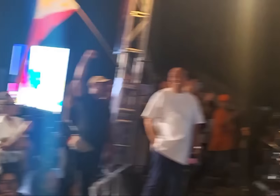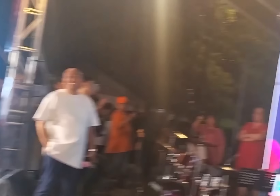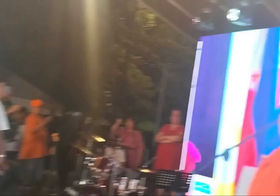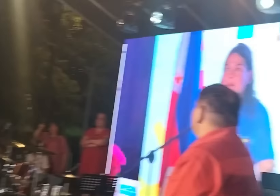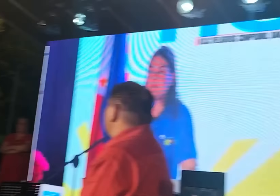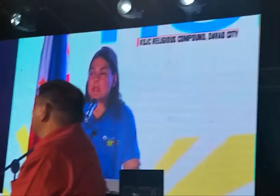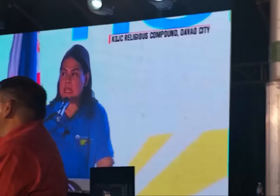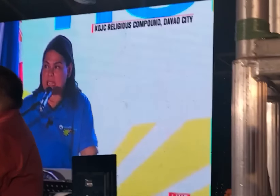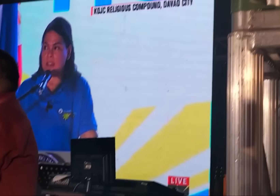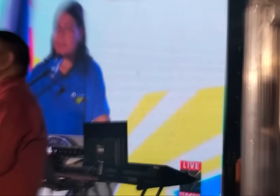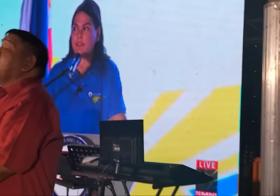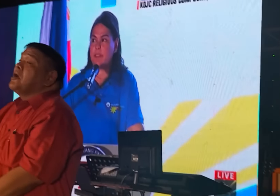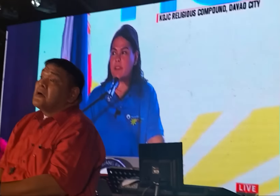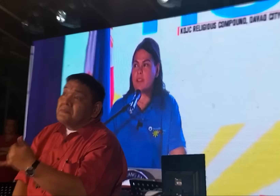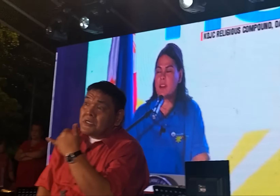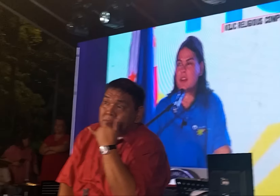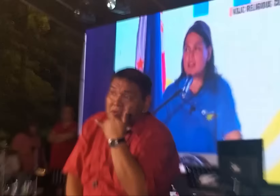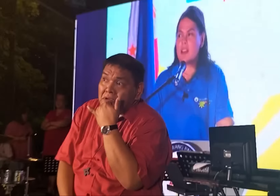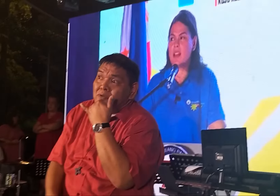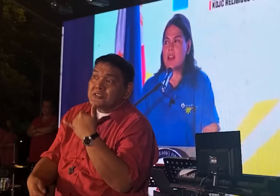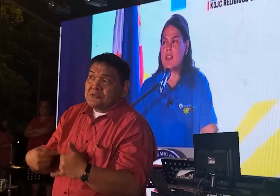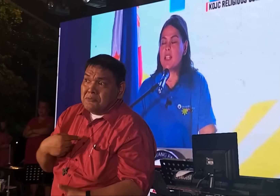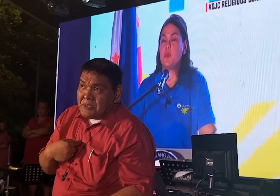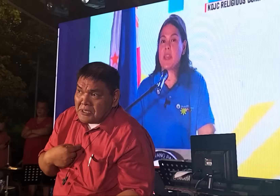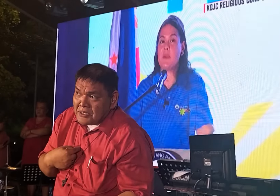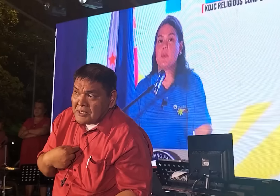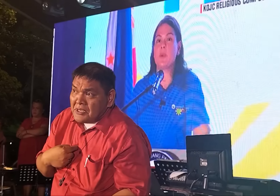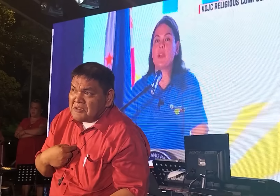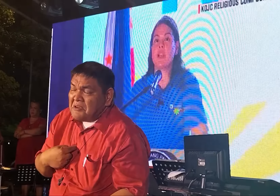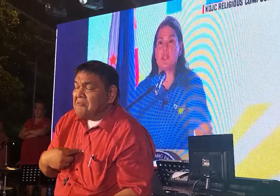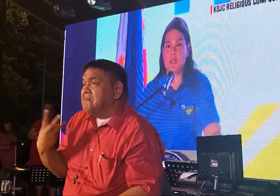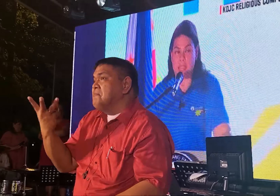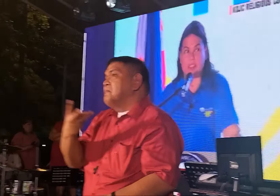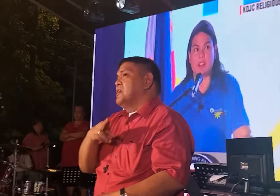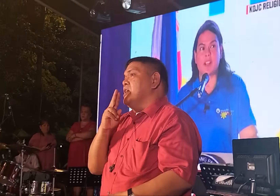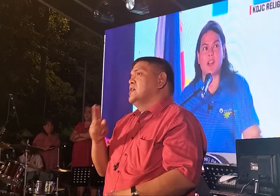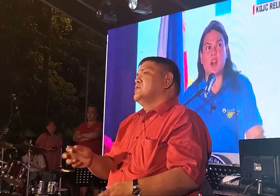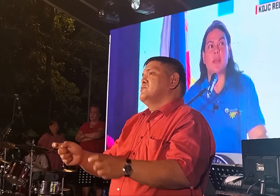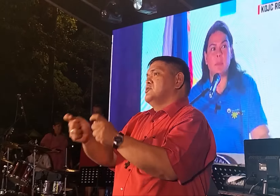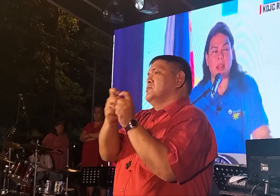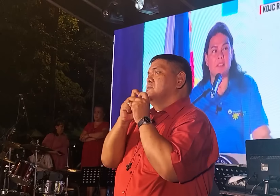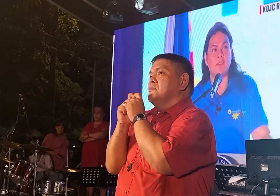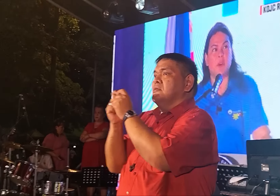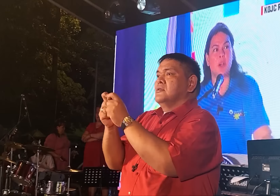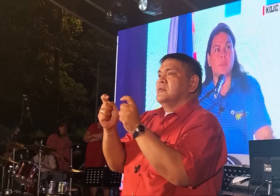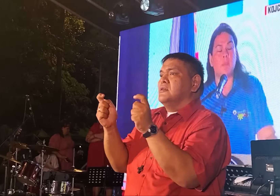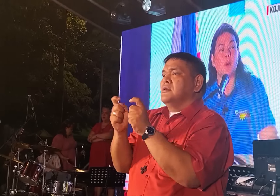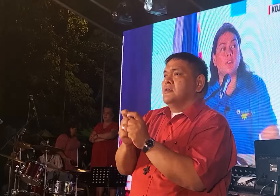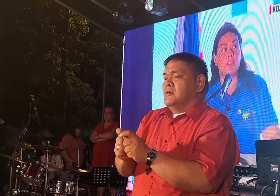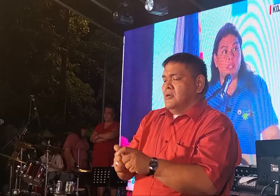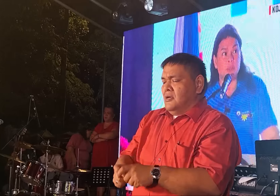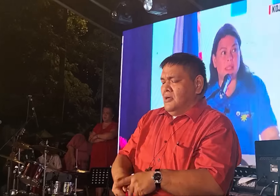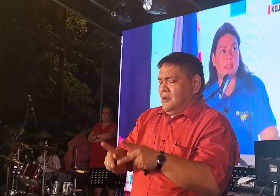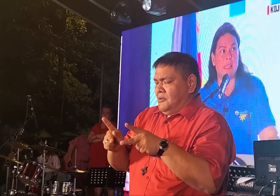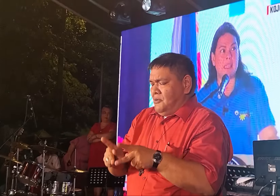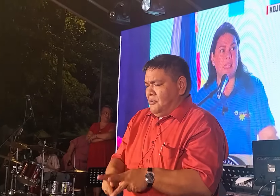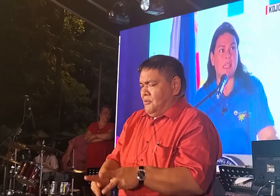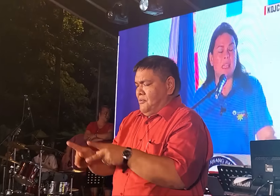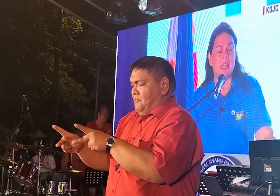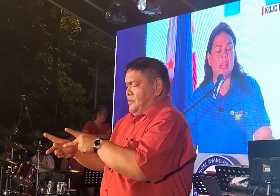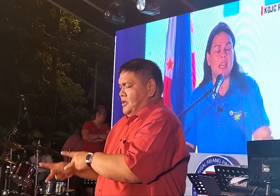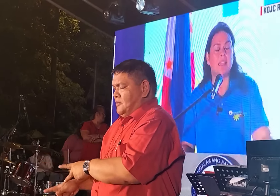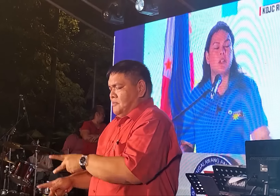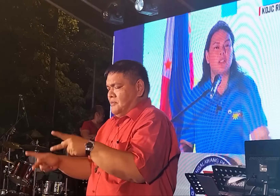Our mistaken belief that we were together on the platform of